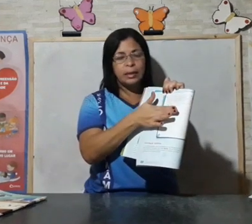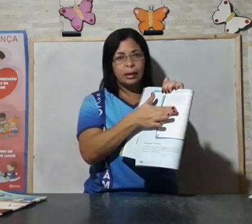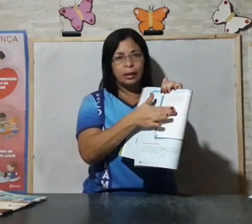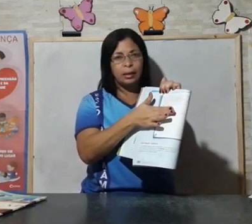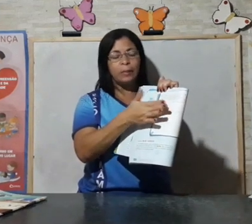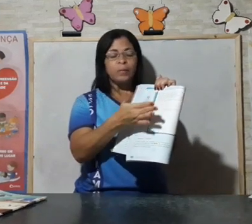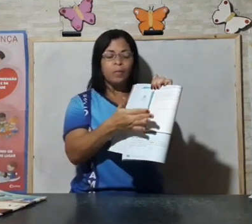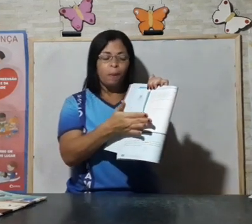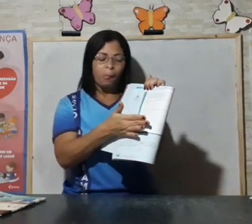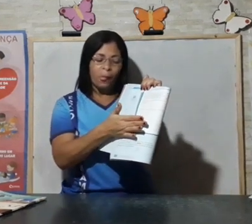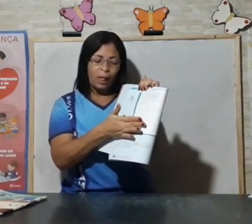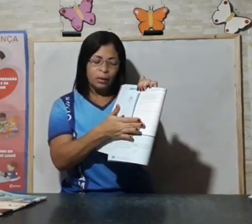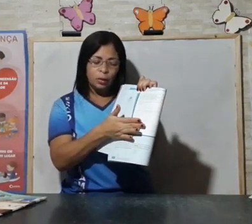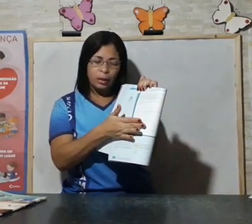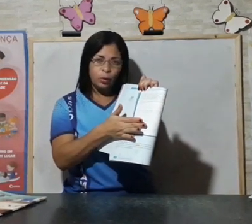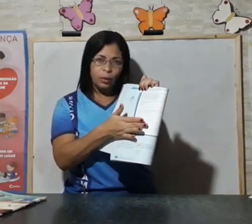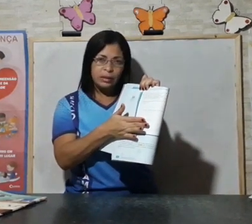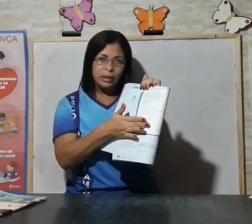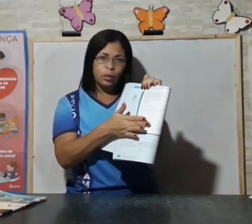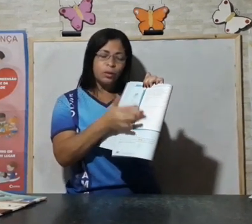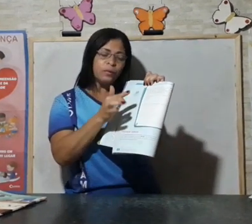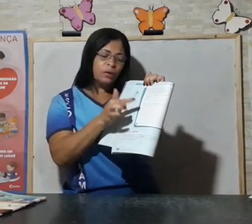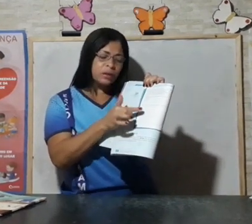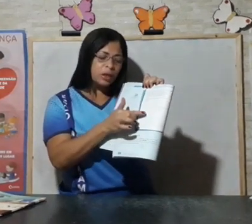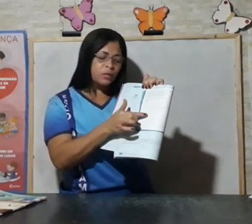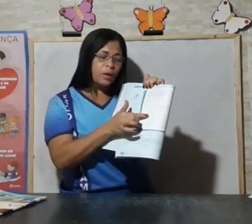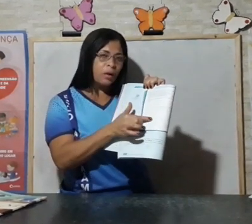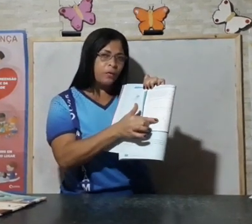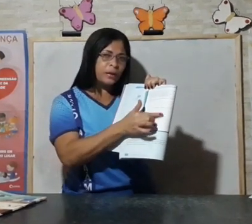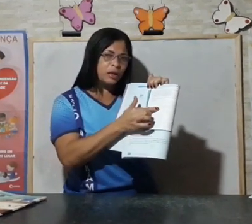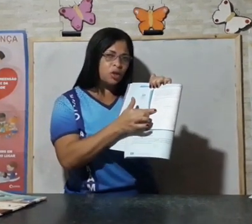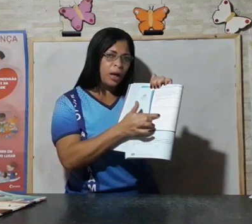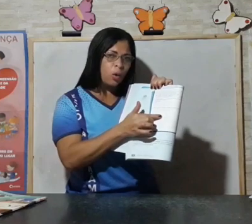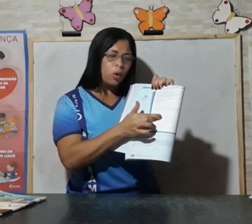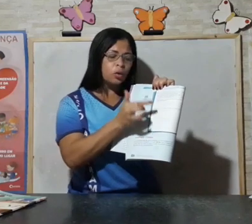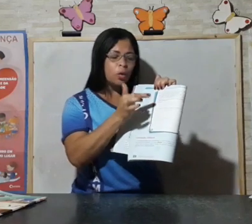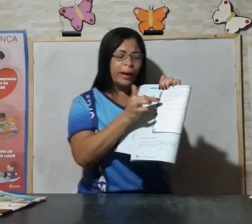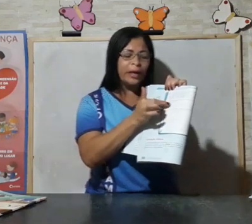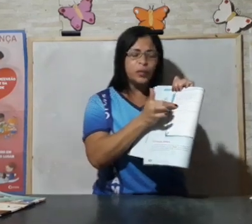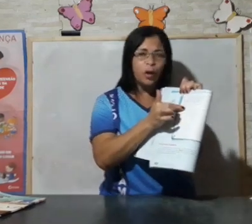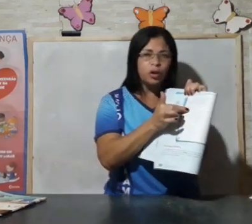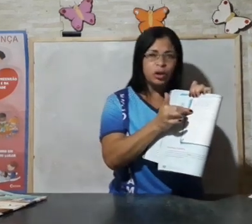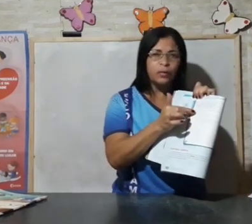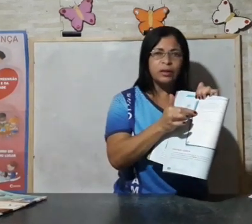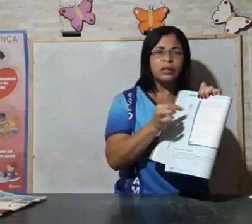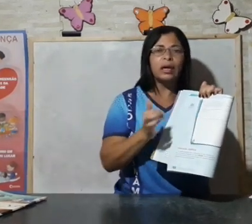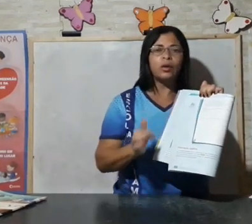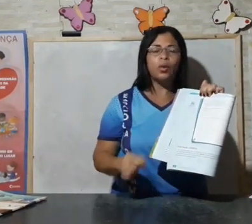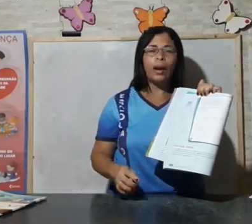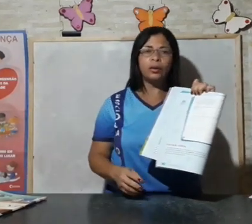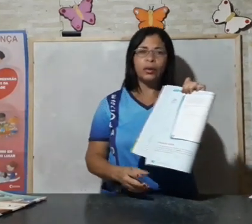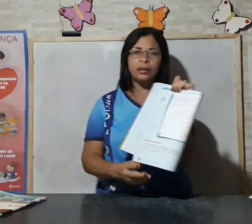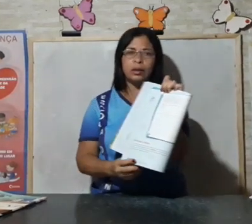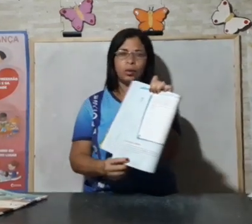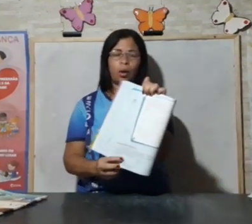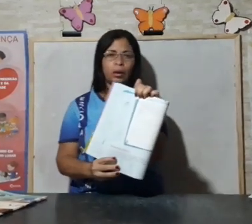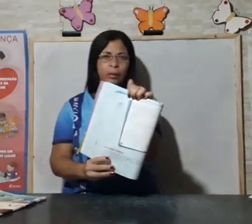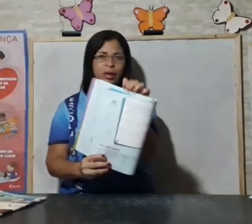daqui. No quinto quesito, vocês vão fazer de acordo com a resposta que vocês deram no quarto quesito. Ok, minha